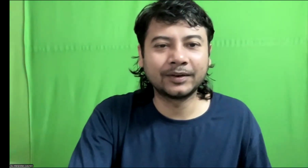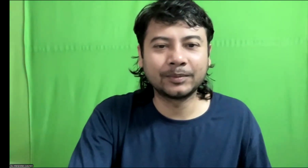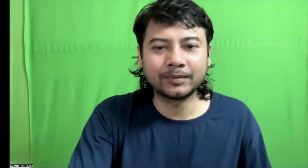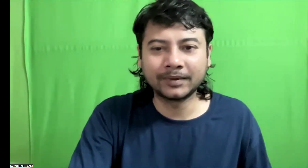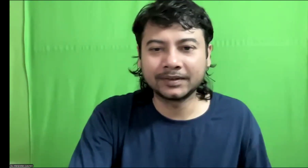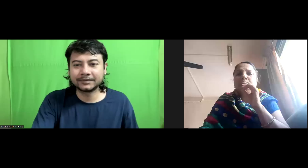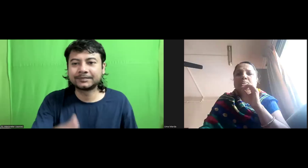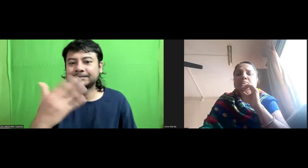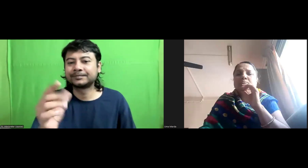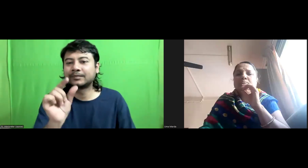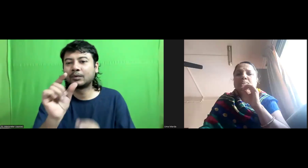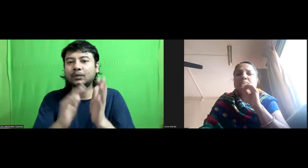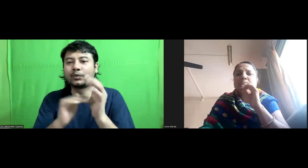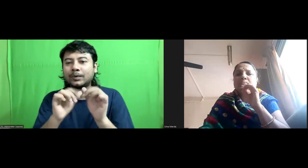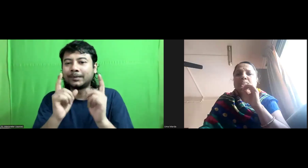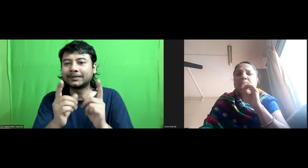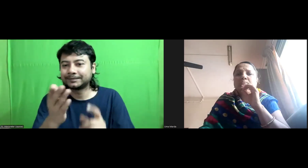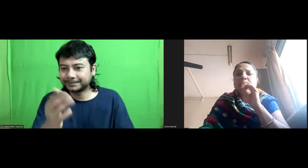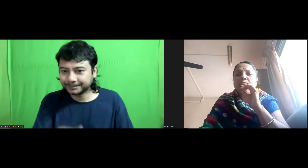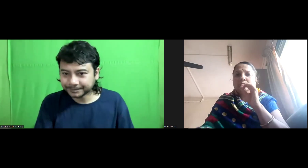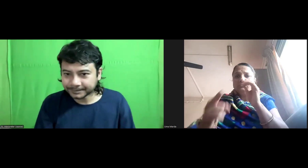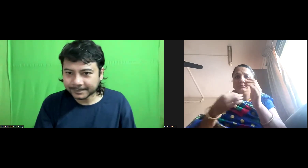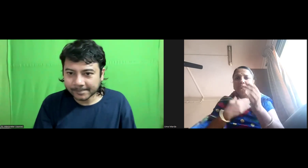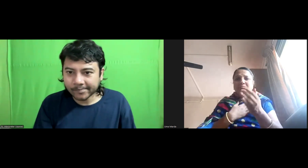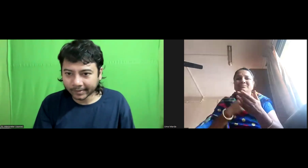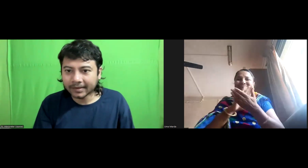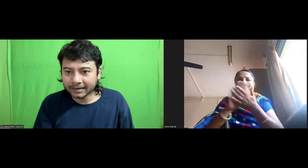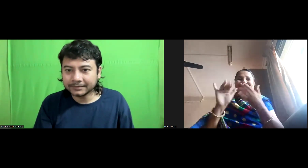हाँ, ओके, नो प्रॉब्लम. हरे कृष्ण.